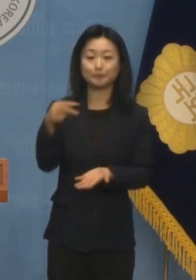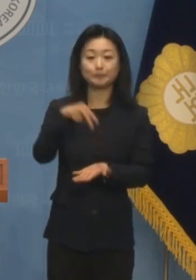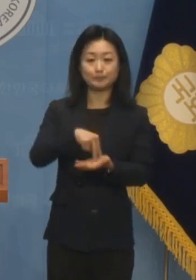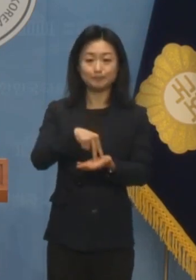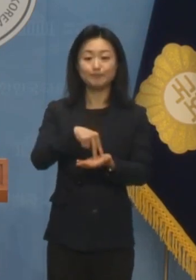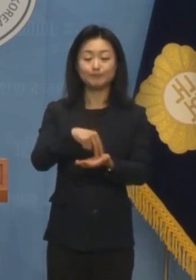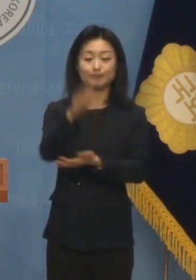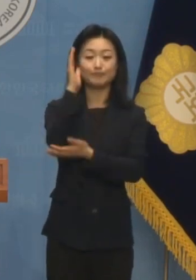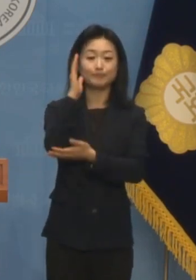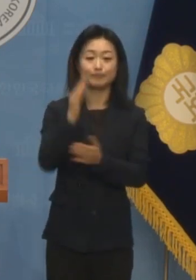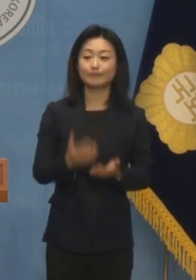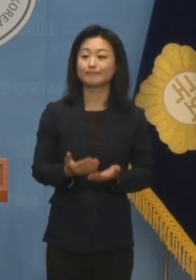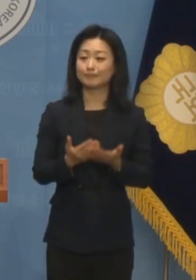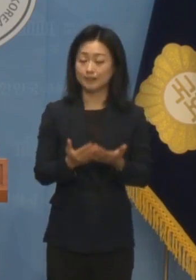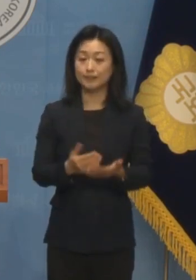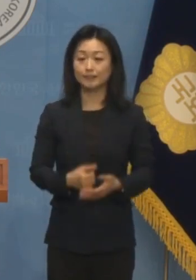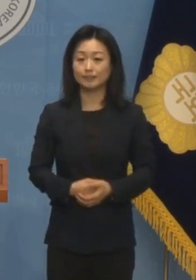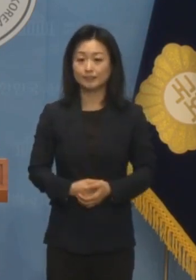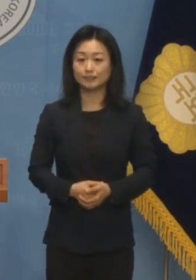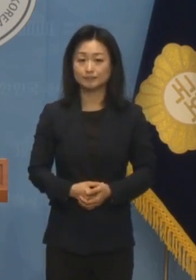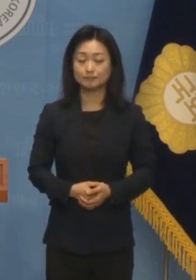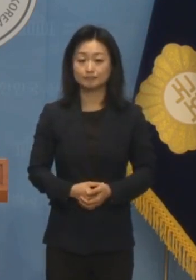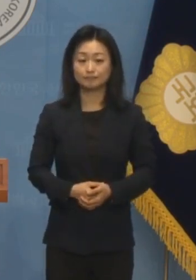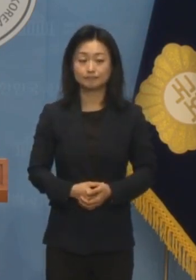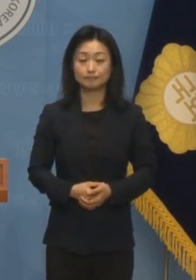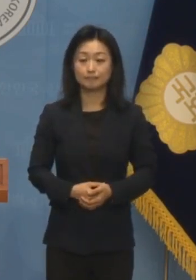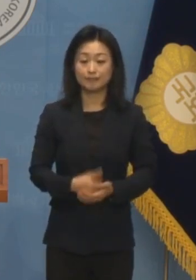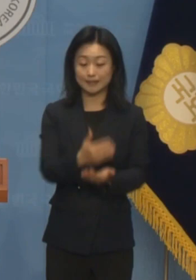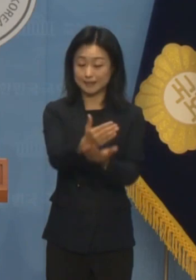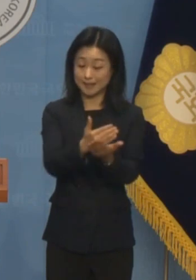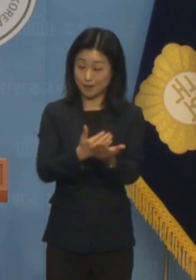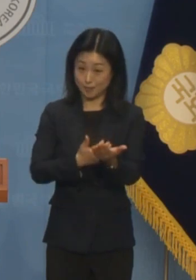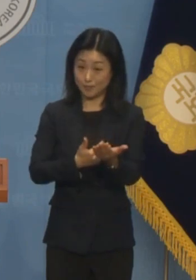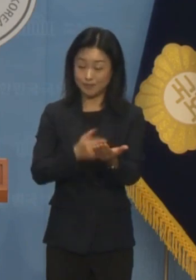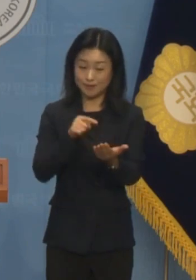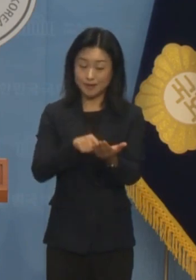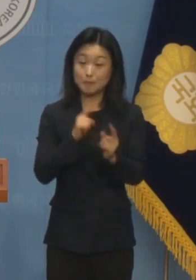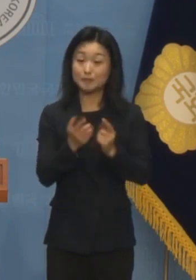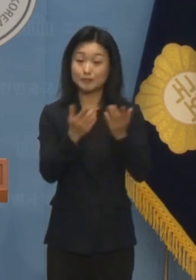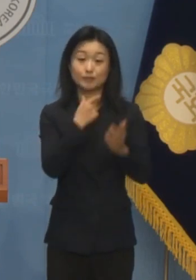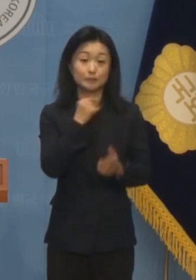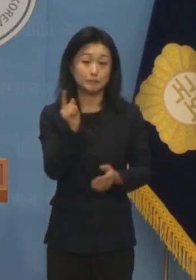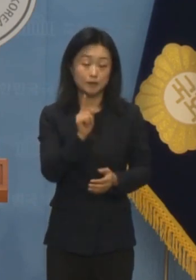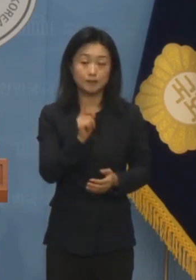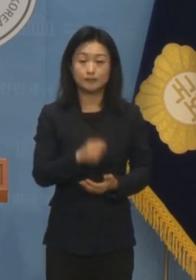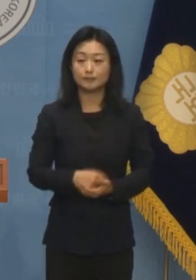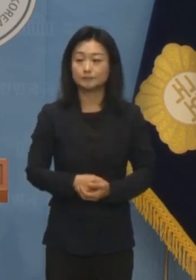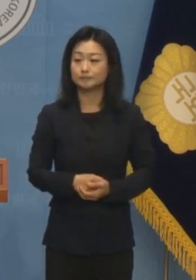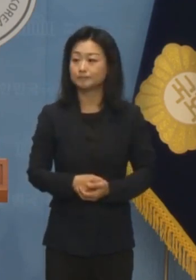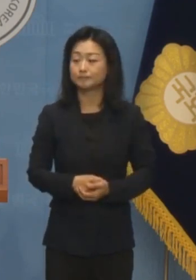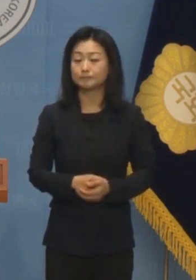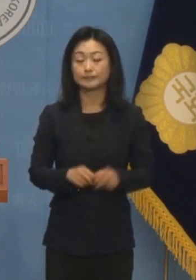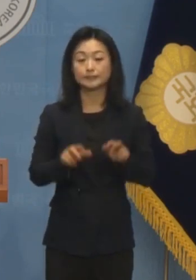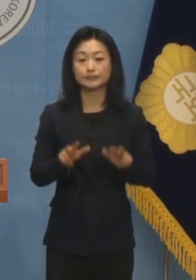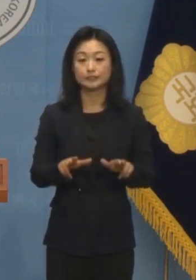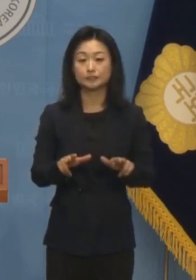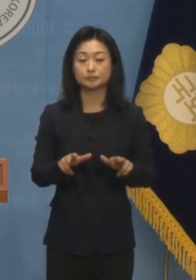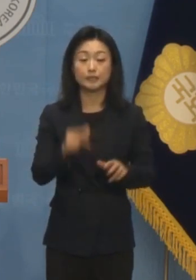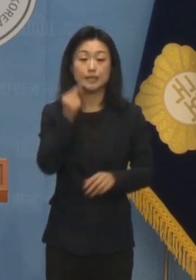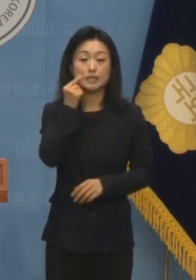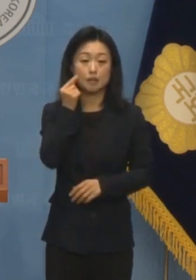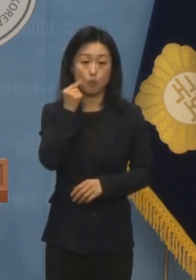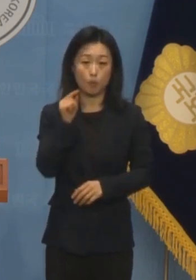기자 회견을 마련하게 됐습니다 어 이따가 기자 회견 문에서도 말씀을 좀 드리겠습니다만 현재 그